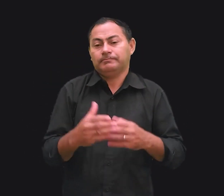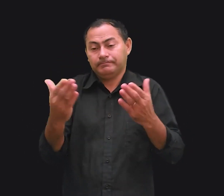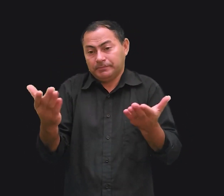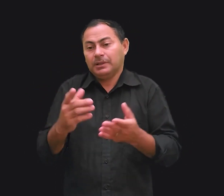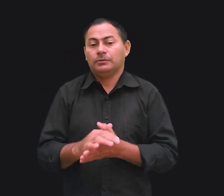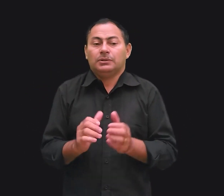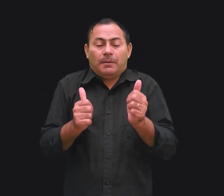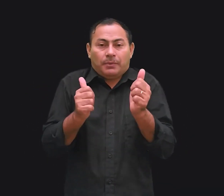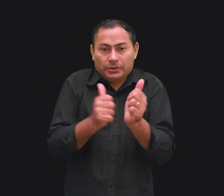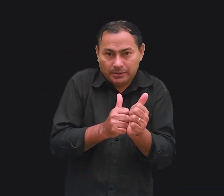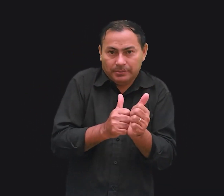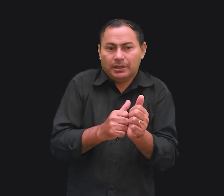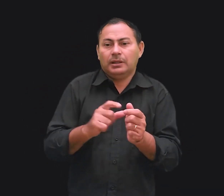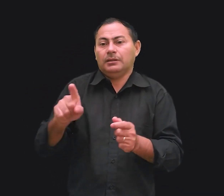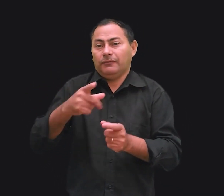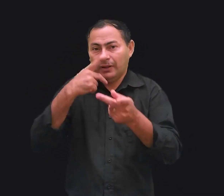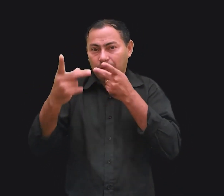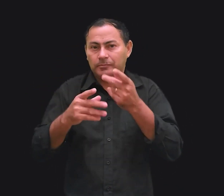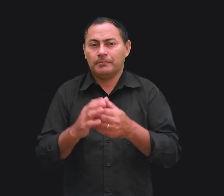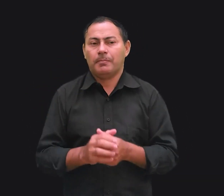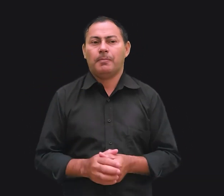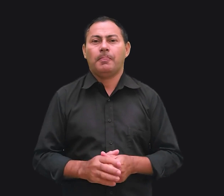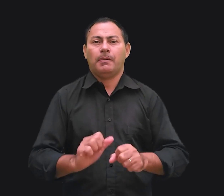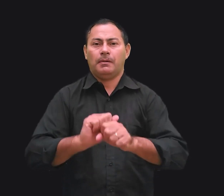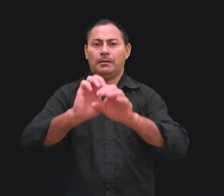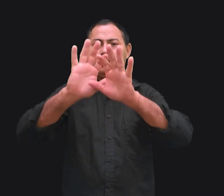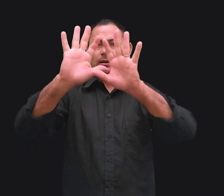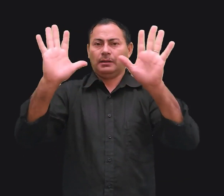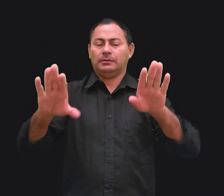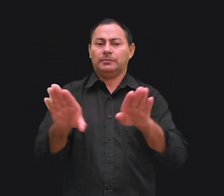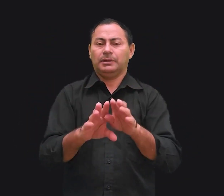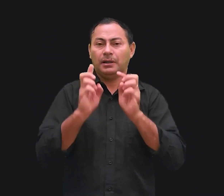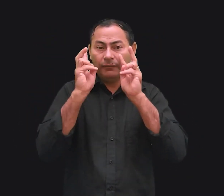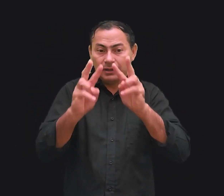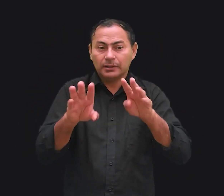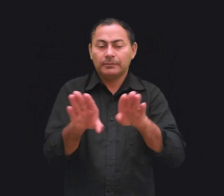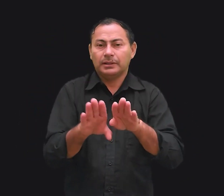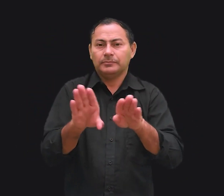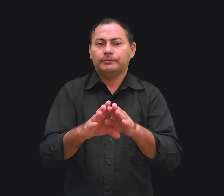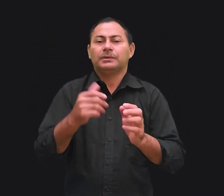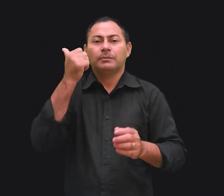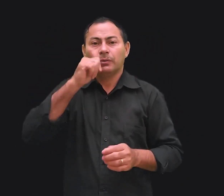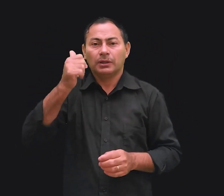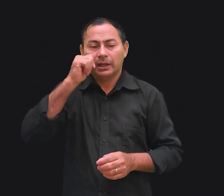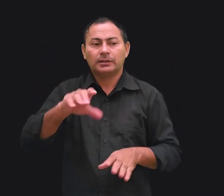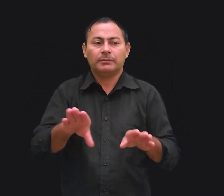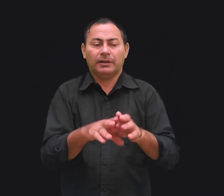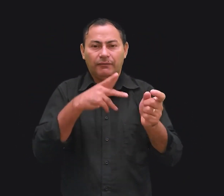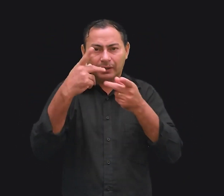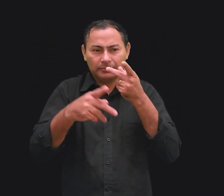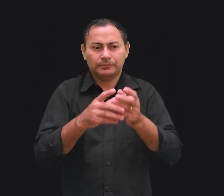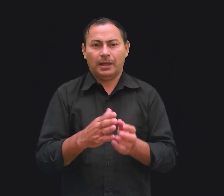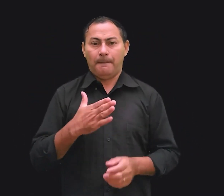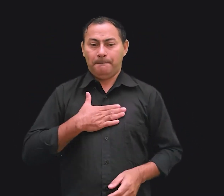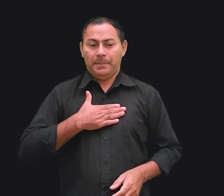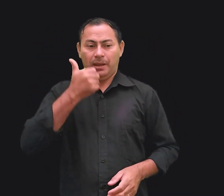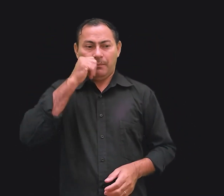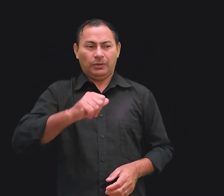e foi isso que nos aproximou, ele disse. É claro que também já ouvi isso a respeito de mulheres. Minha mulher